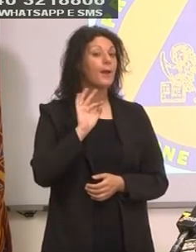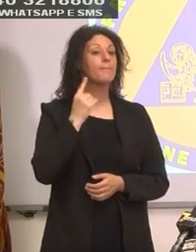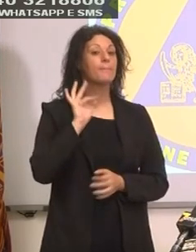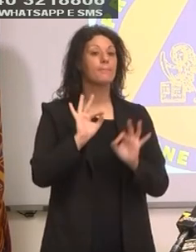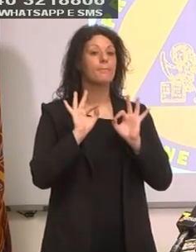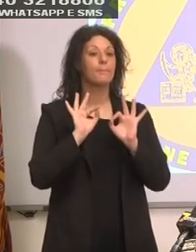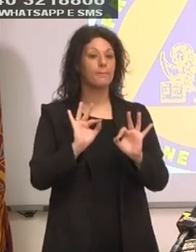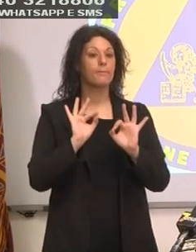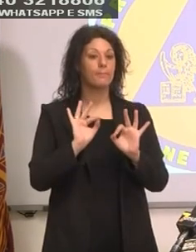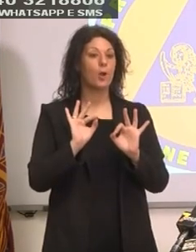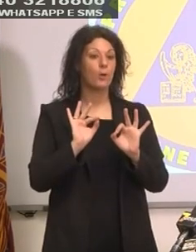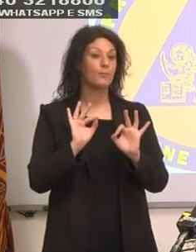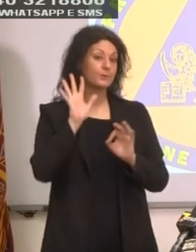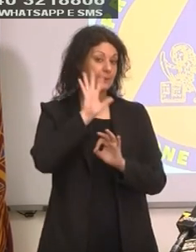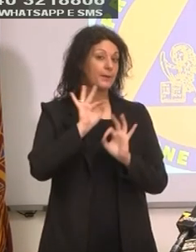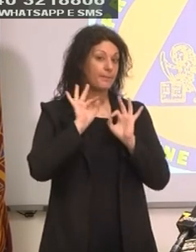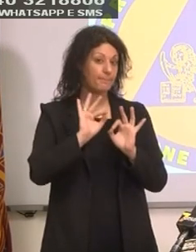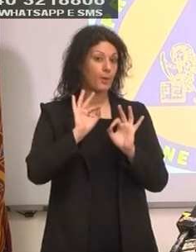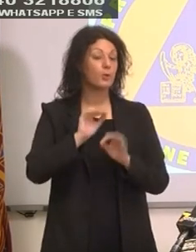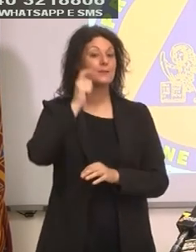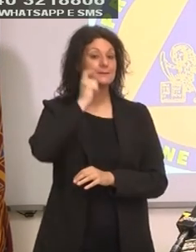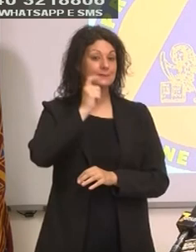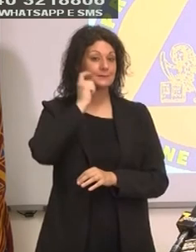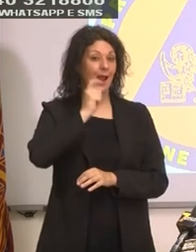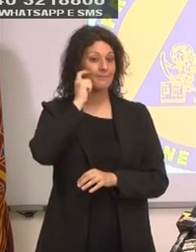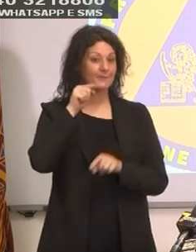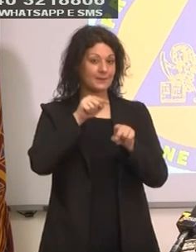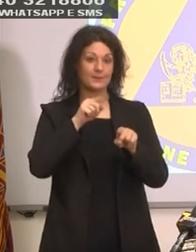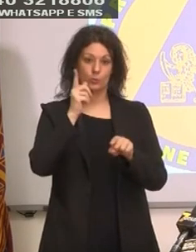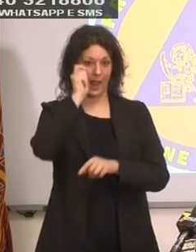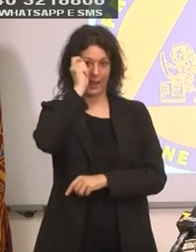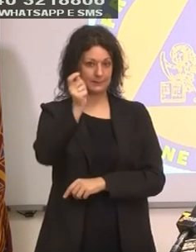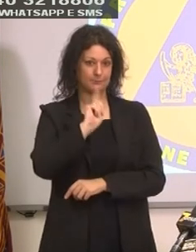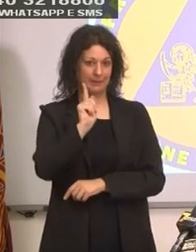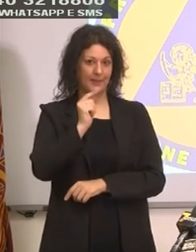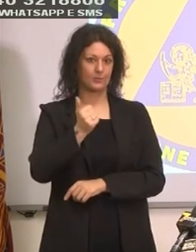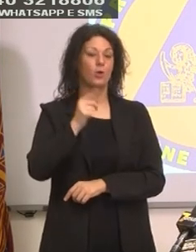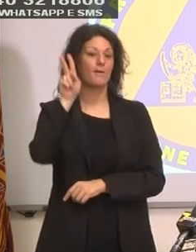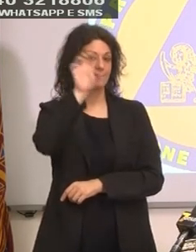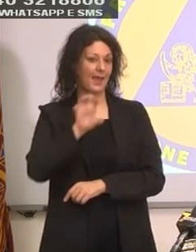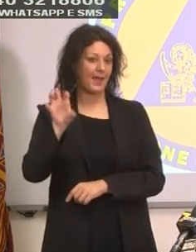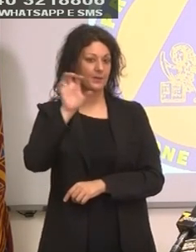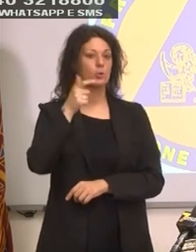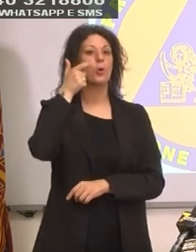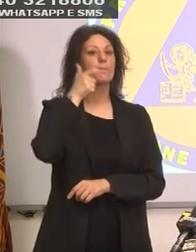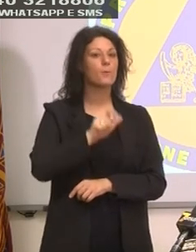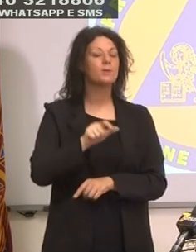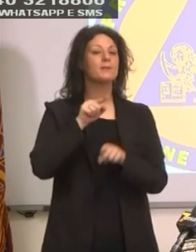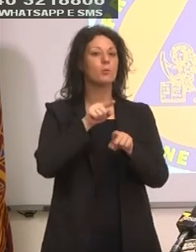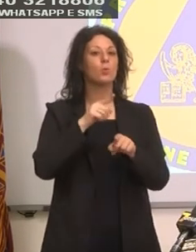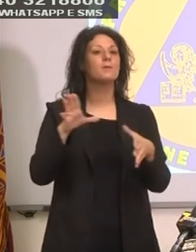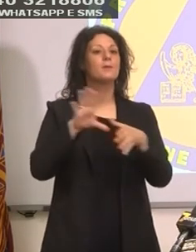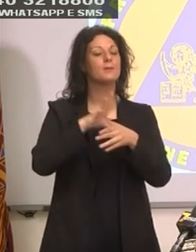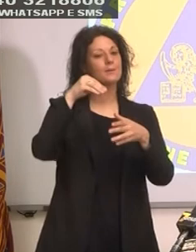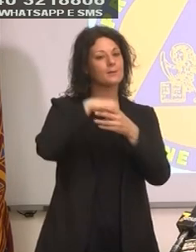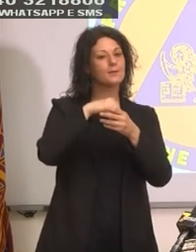sia stato proprio il segretario della Lega che era al governo, faceva parte della coalizione che all'epoca chiamavamo giallo-verde e